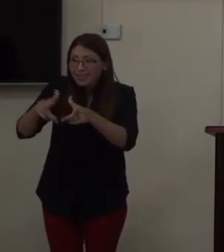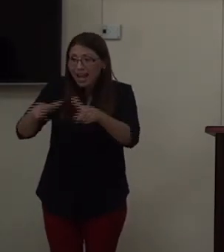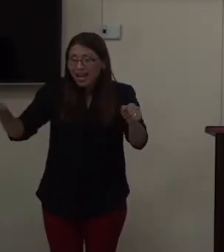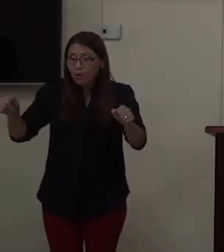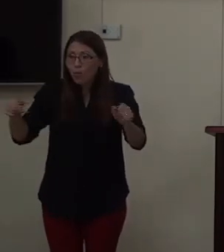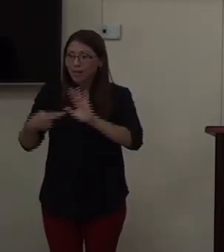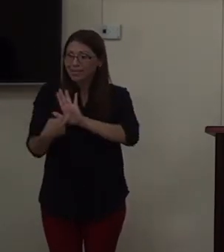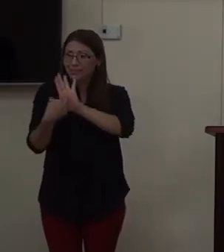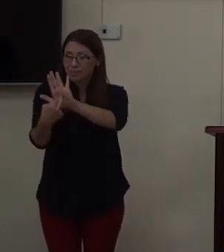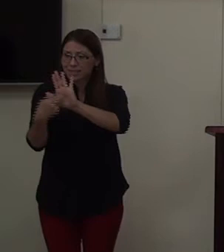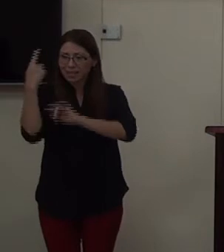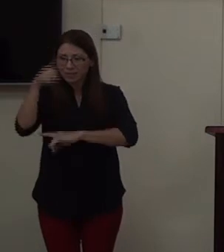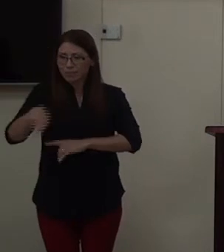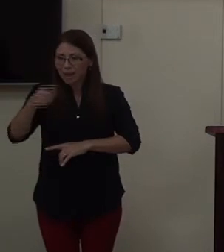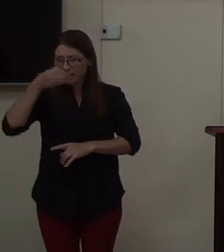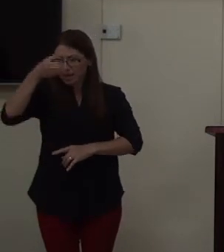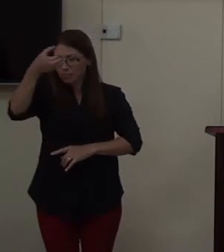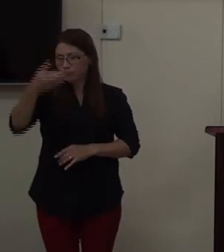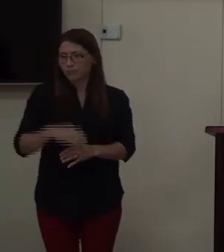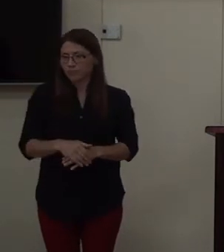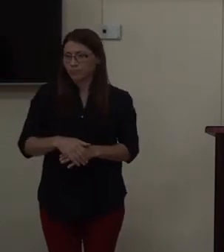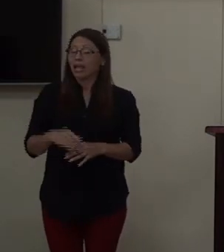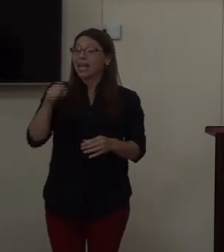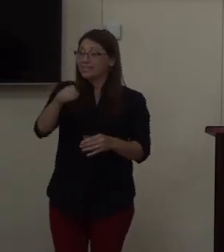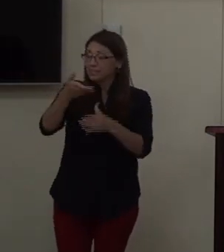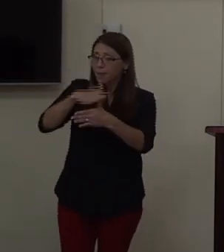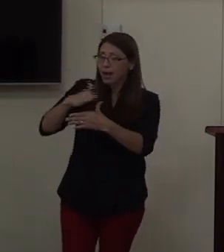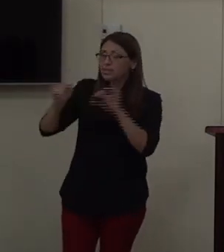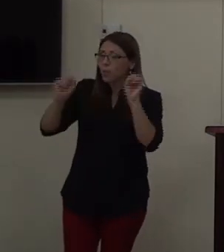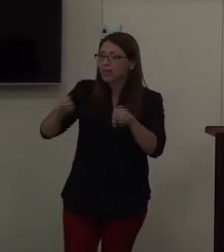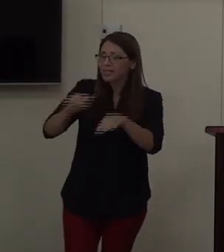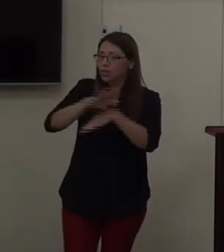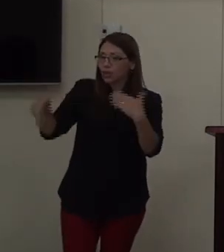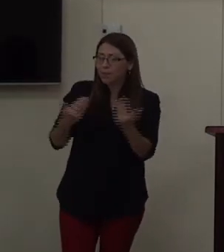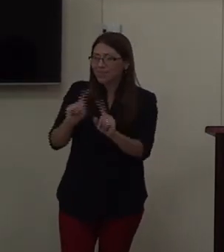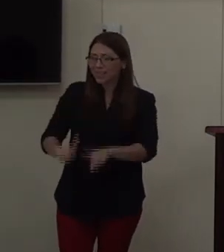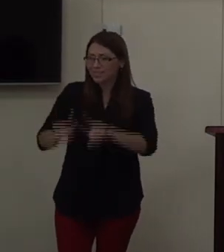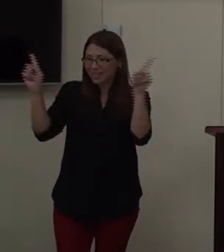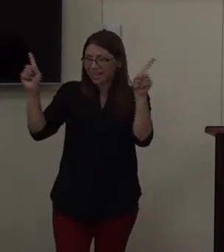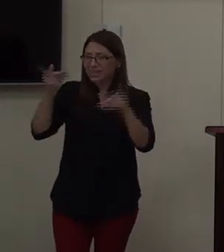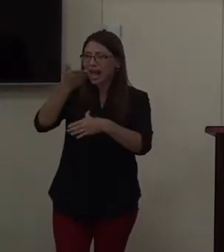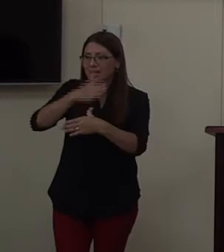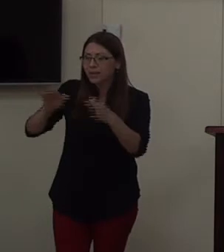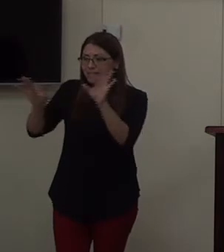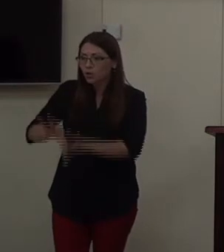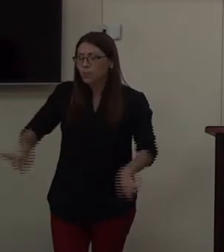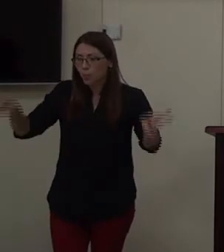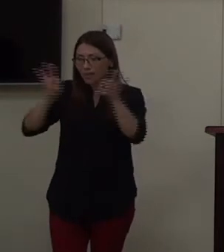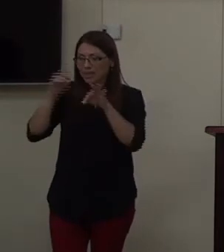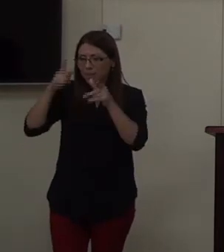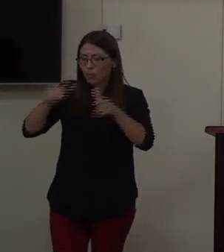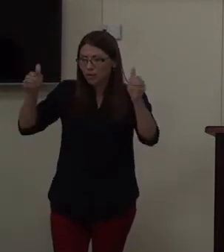sean representativas de la cultura X. Y que esas partes pueden ser totalmente distintas a las partes que son importantes para un